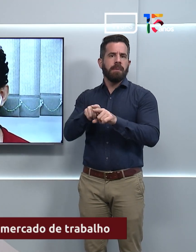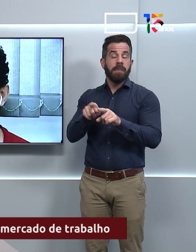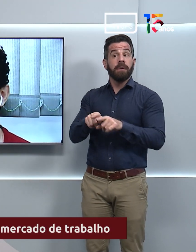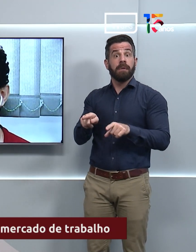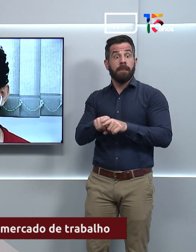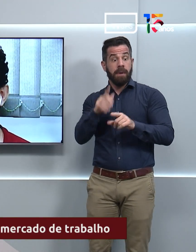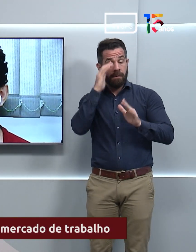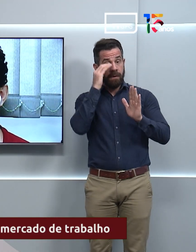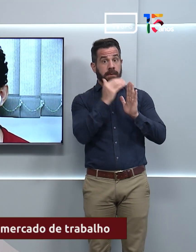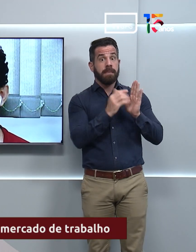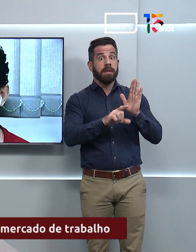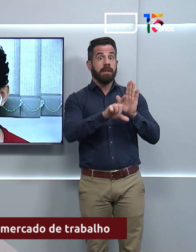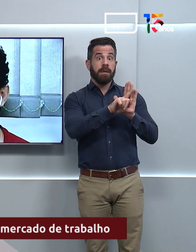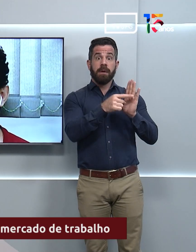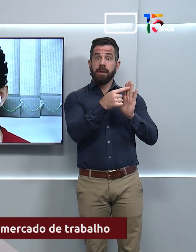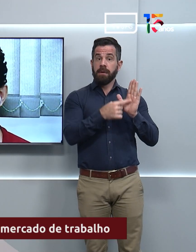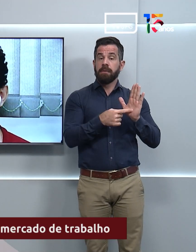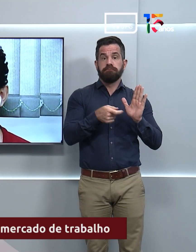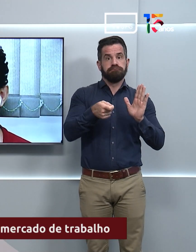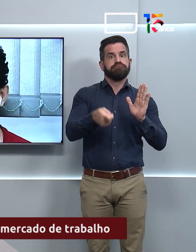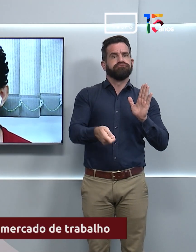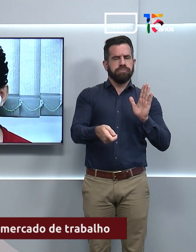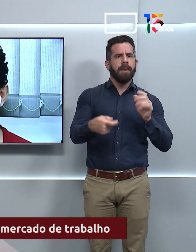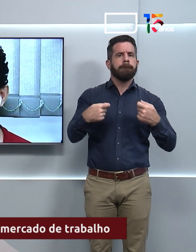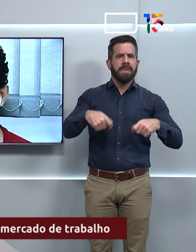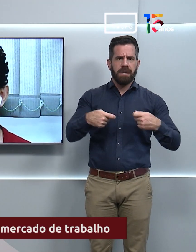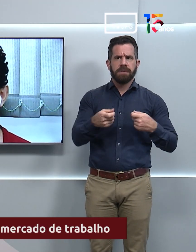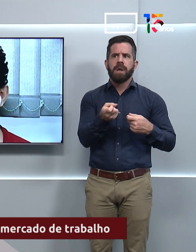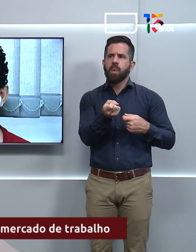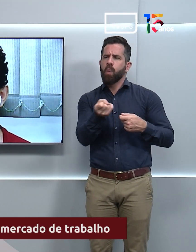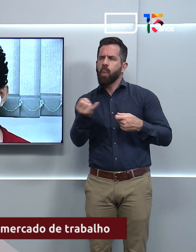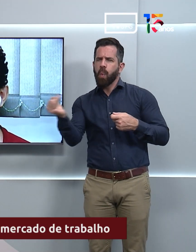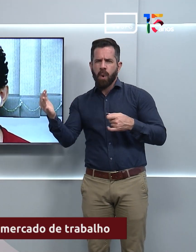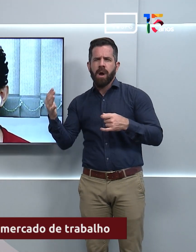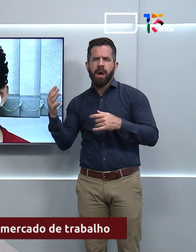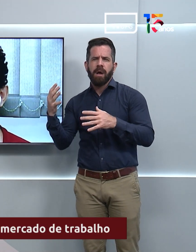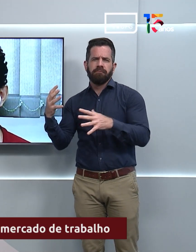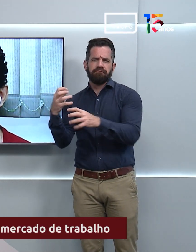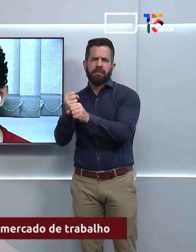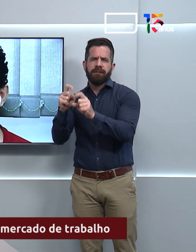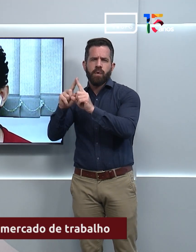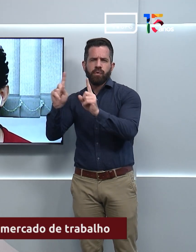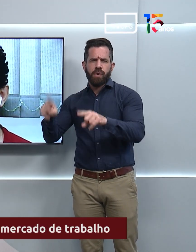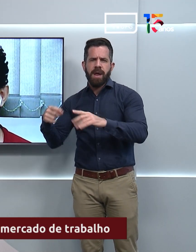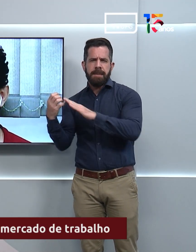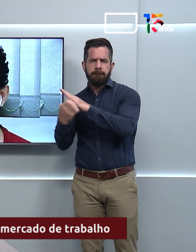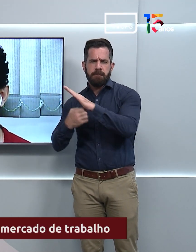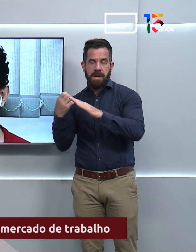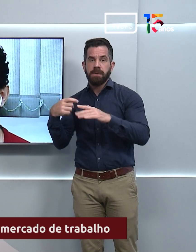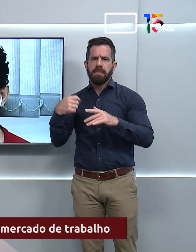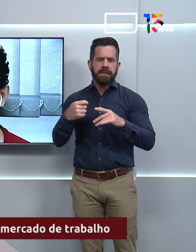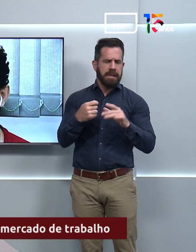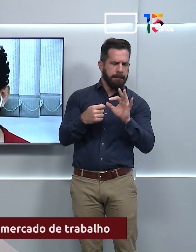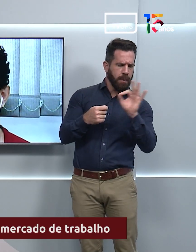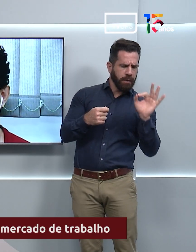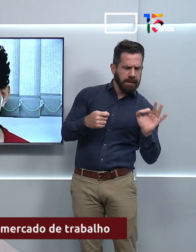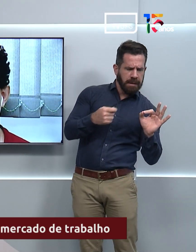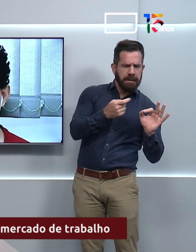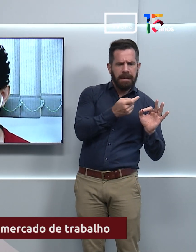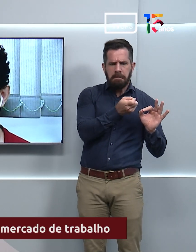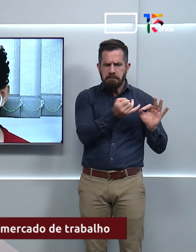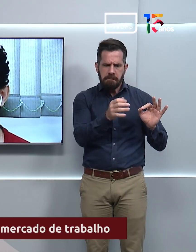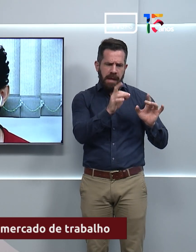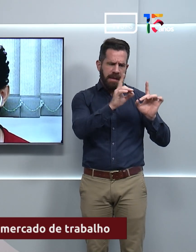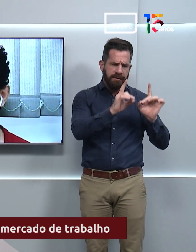com deficiência sejam contratadas, dependendo aí do número de funcionários que as empresas tenham. É preciso uma mudança também